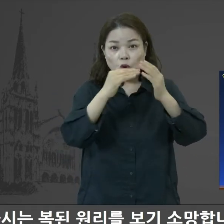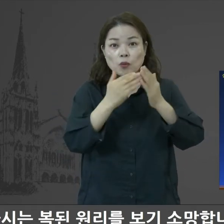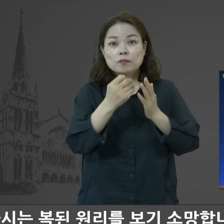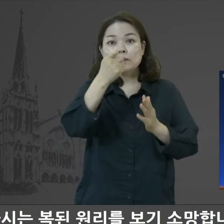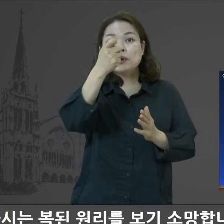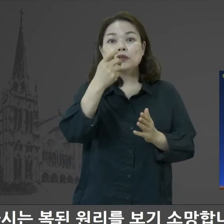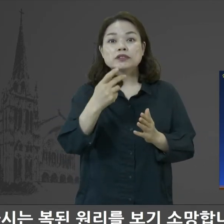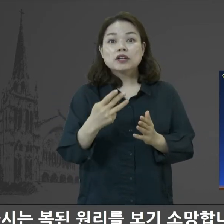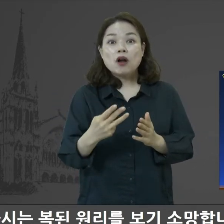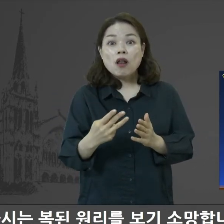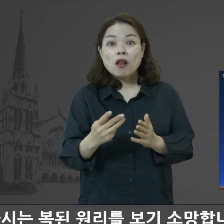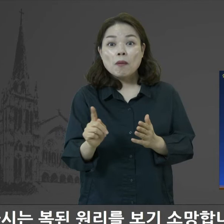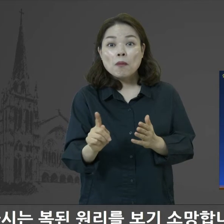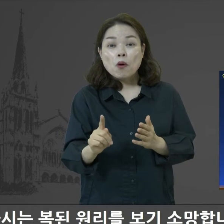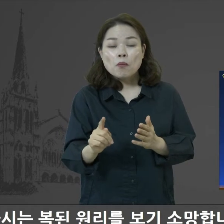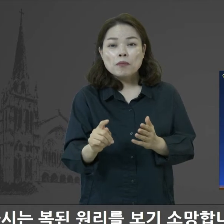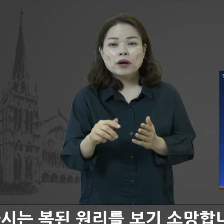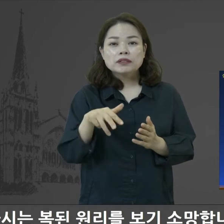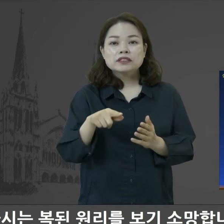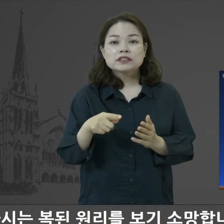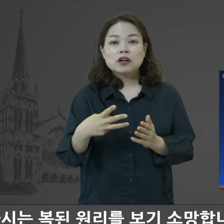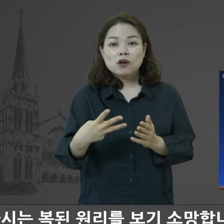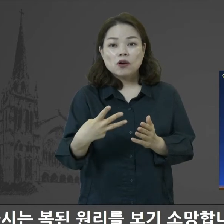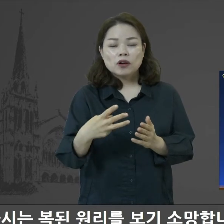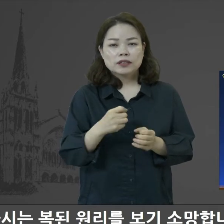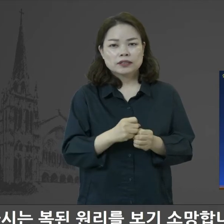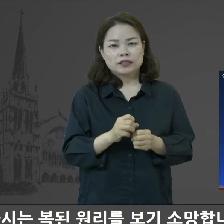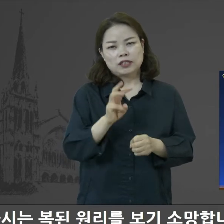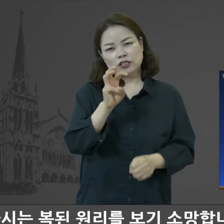있습니까? 몇 절까지 있습니까?